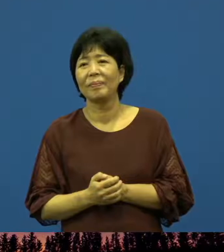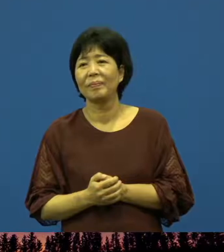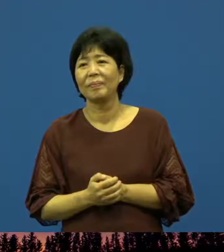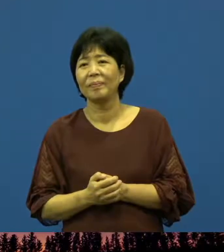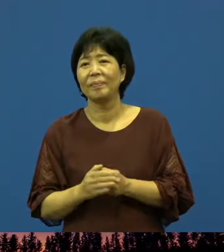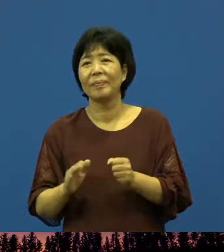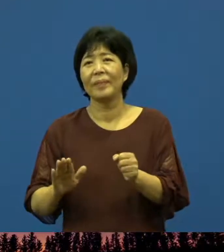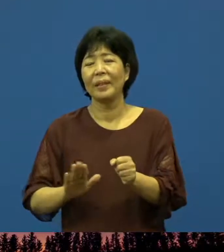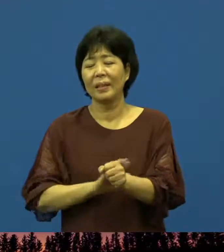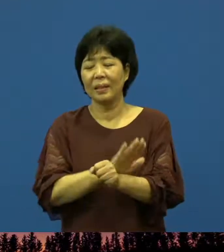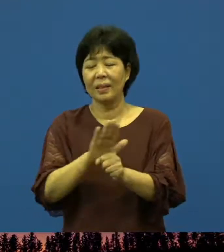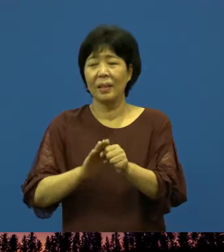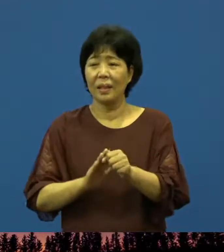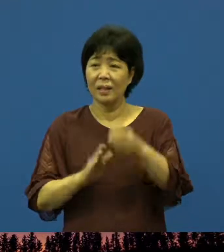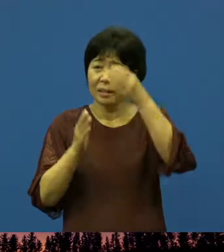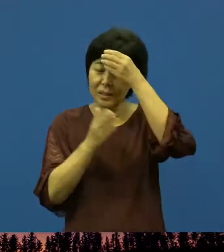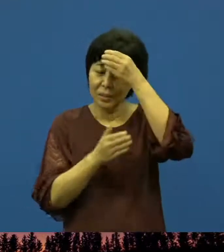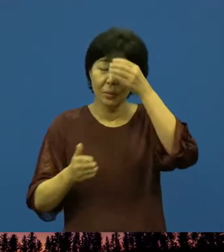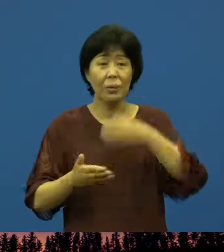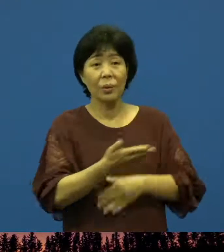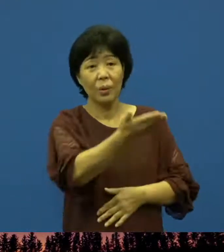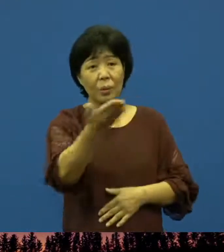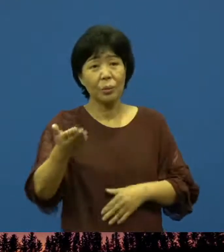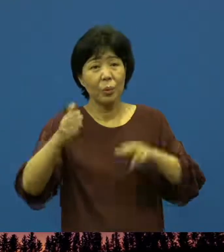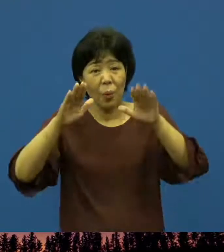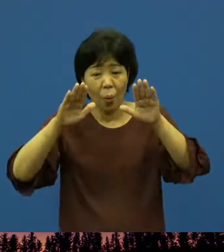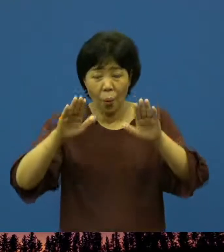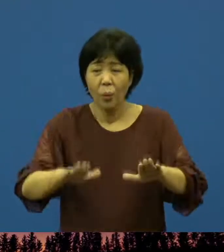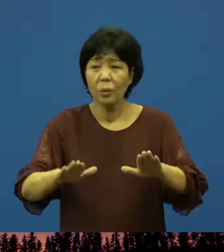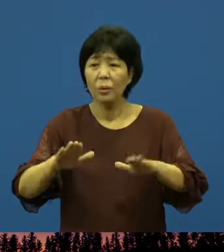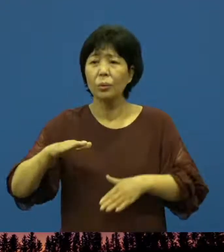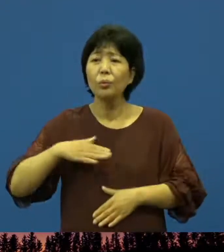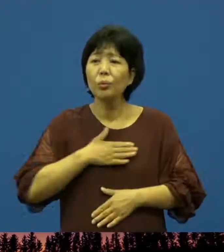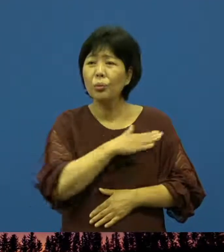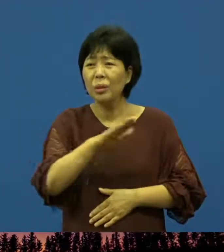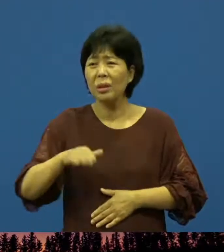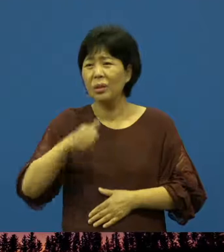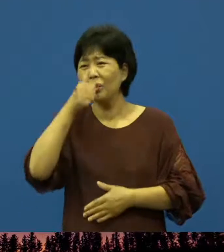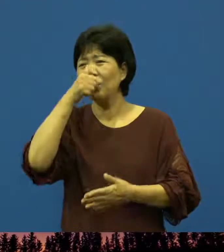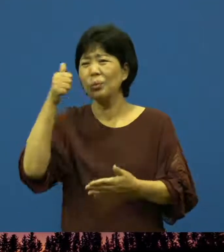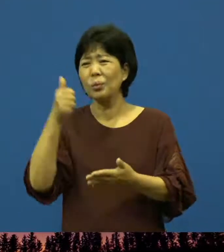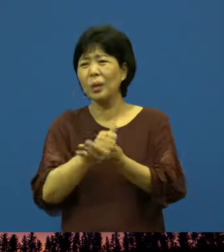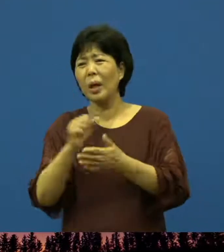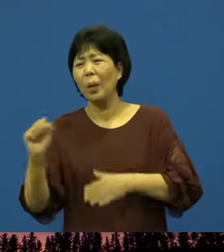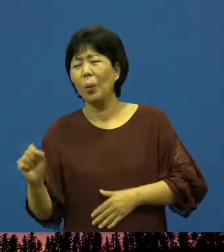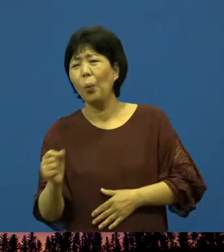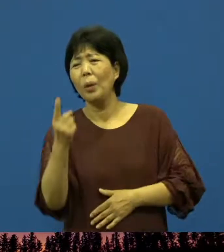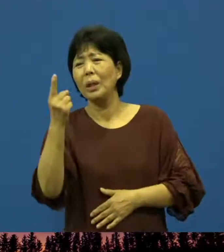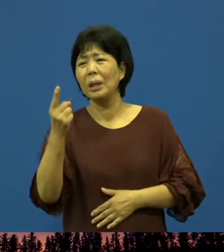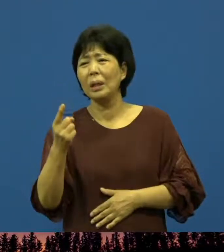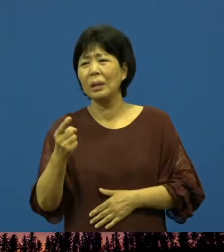사랑하는 성도 여러분, 오늘 우리는 죄로 인하여 우리의 감각이 다 망가졌어요.